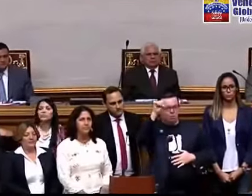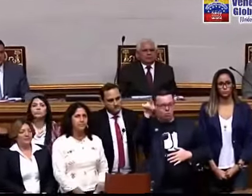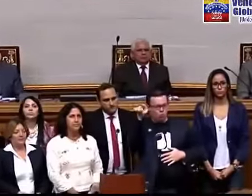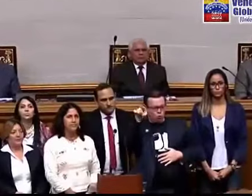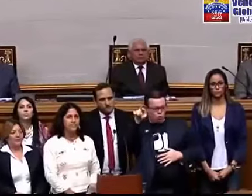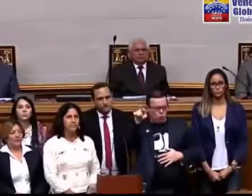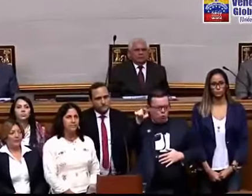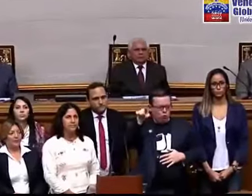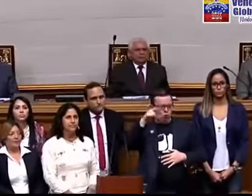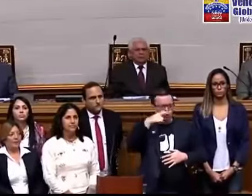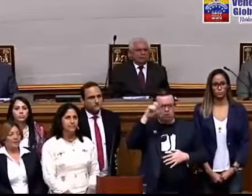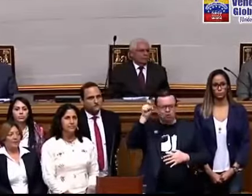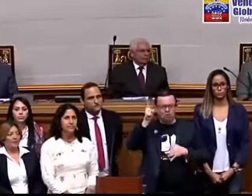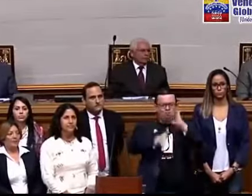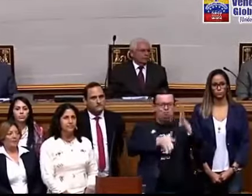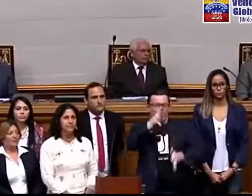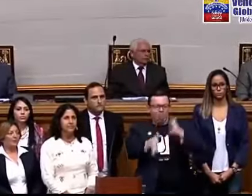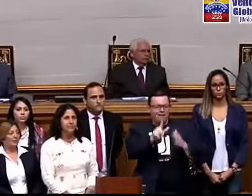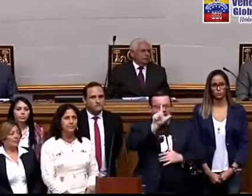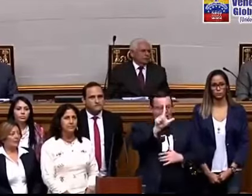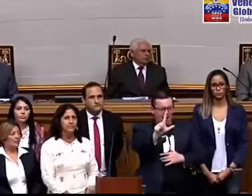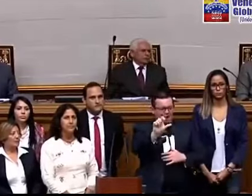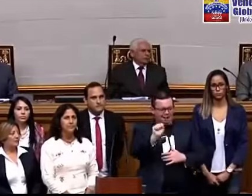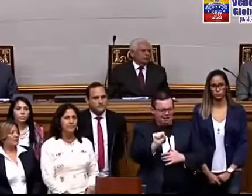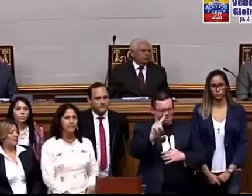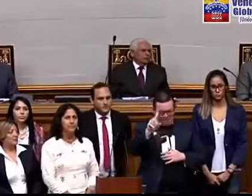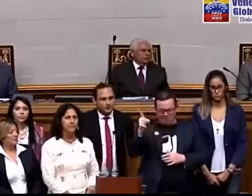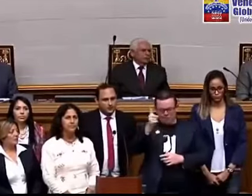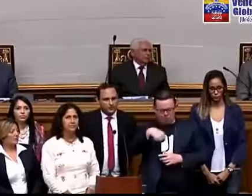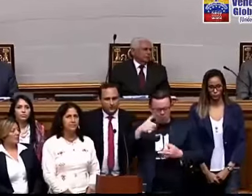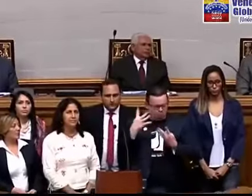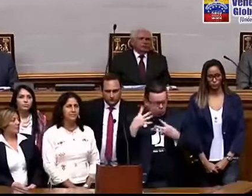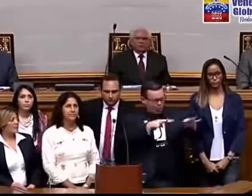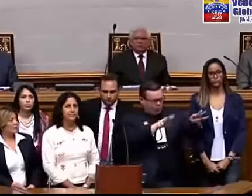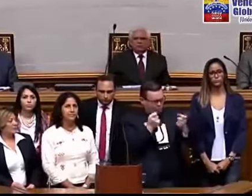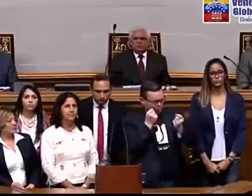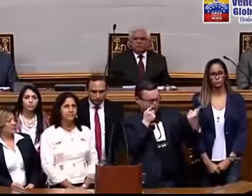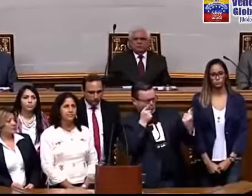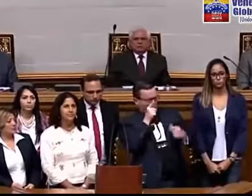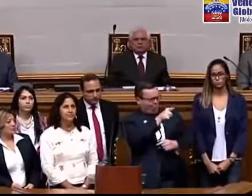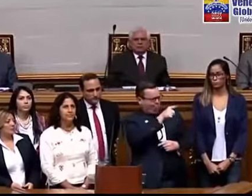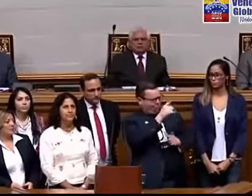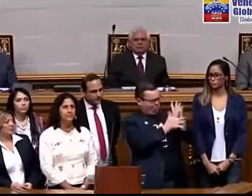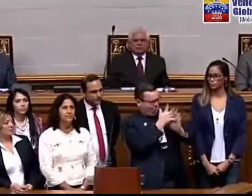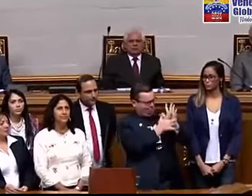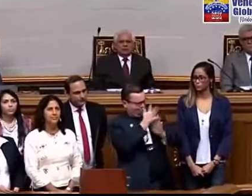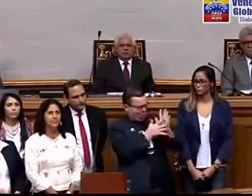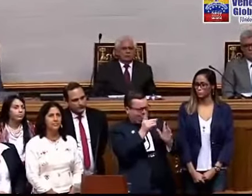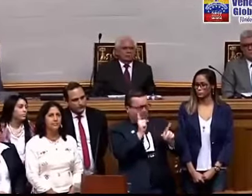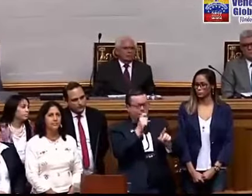pasado 18 de febrero, domingo por la noche, fuimos sorprendidos por un mensaje en lengua de señas de tan solo un